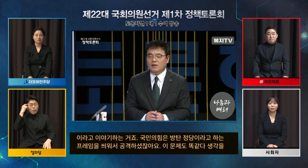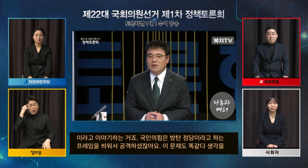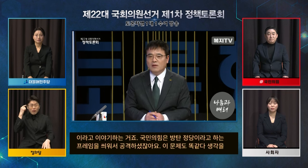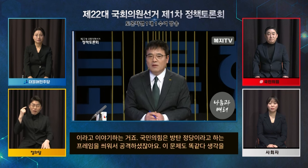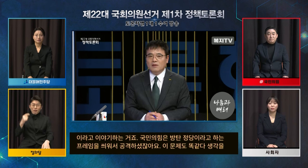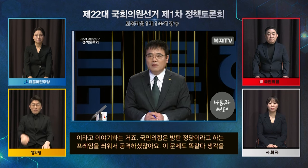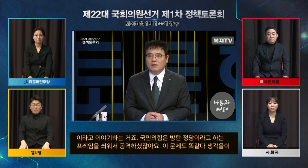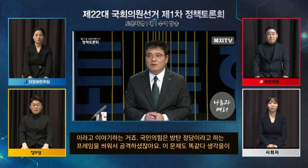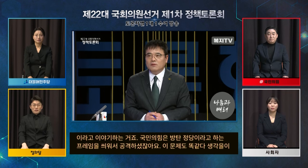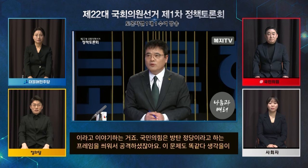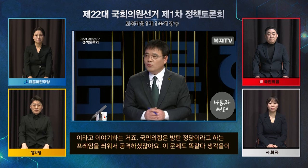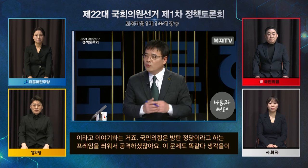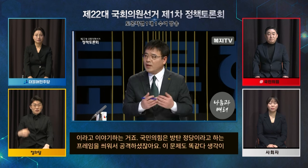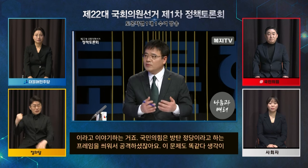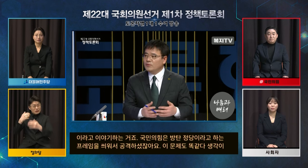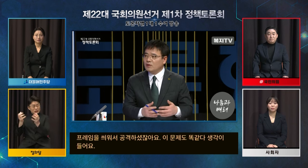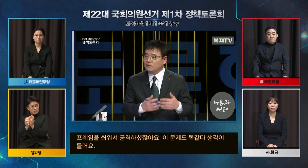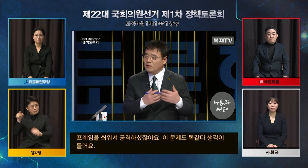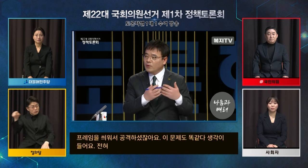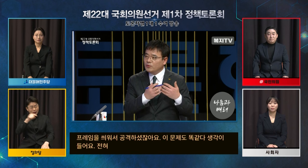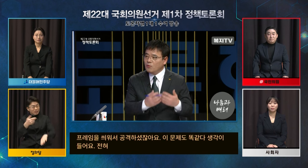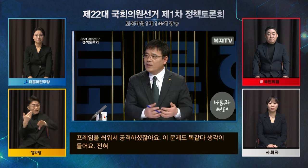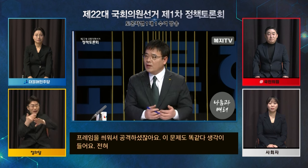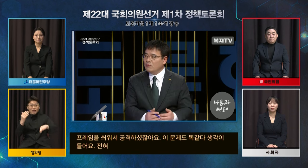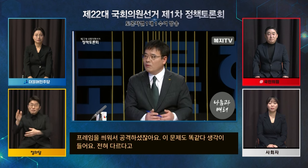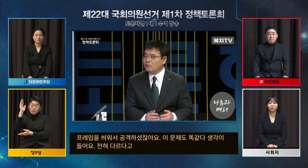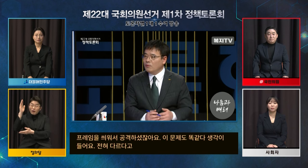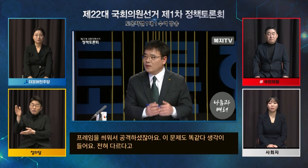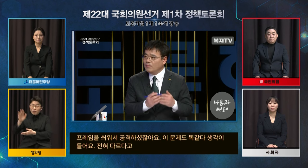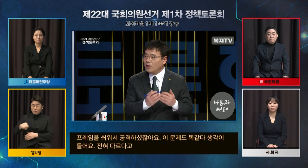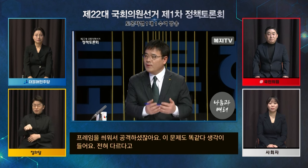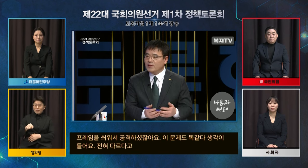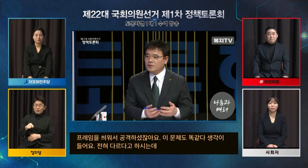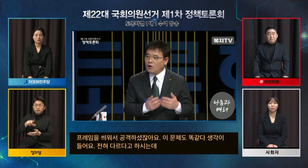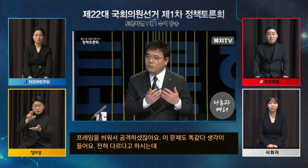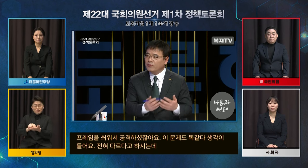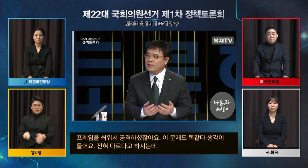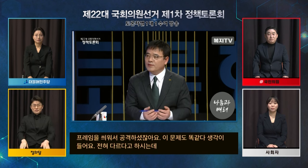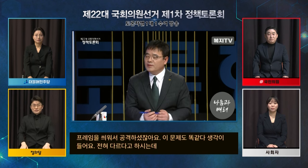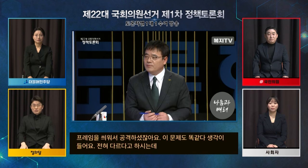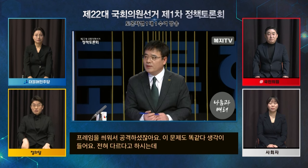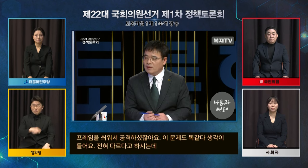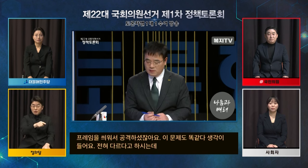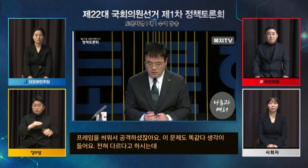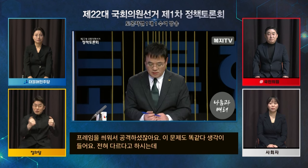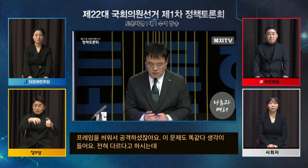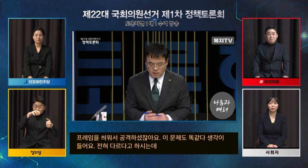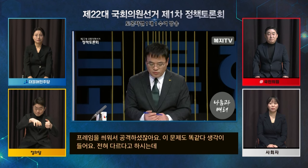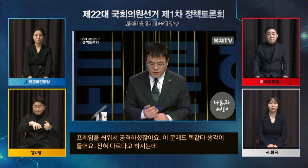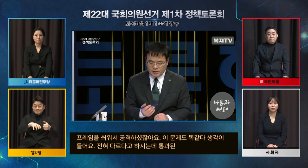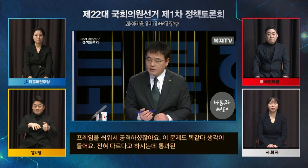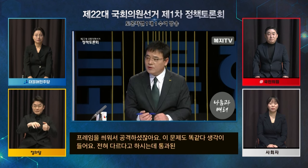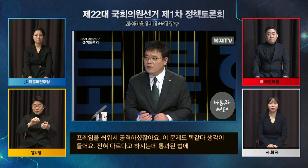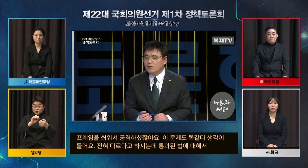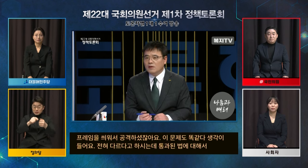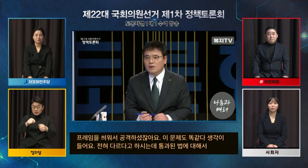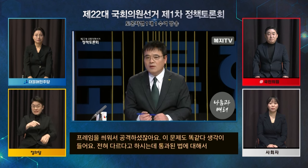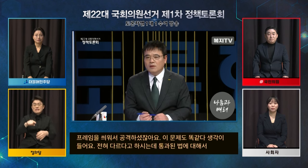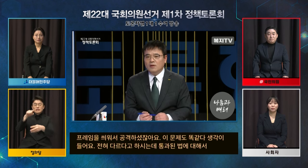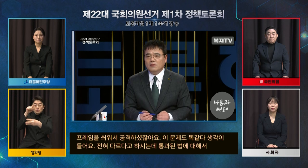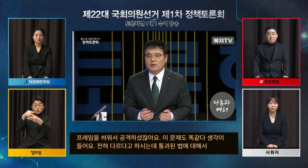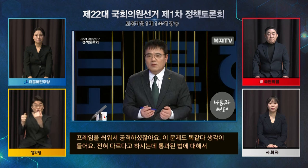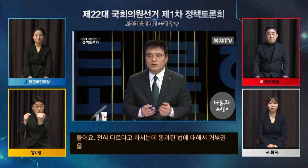말하는데 형식적 꼴은 같습니다. 특검법이 통과됐고 통과된 법에 대해서 거부권을 행사했습니다. 이런 문제에 대해서